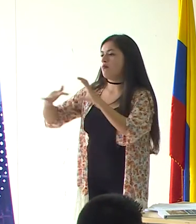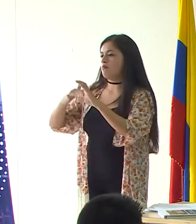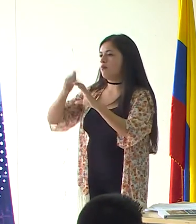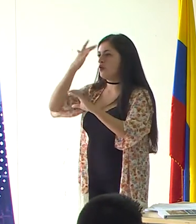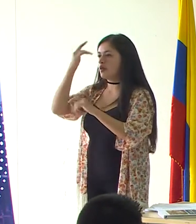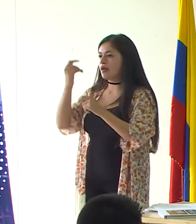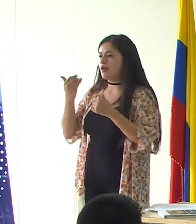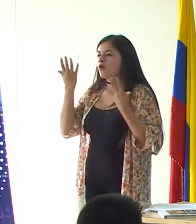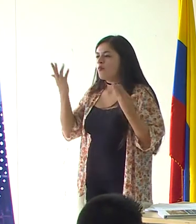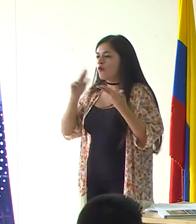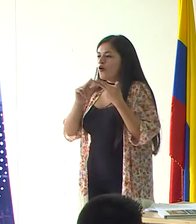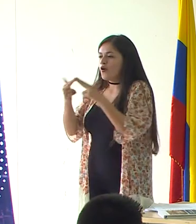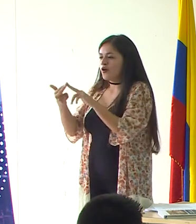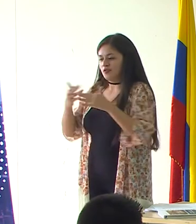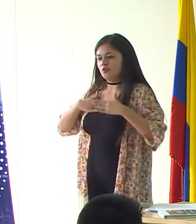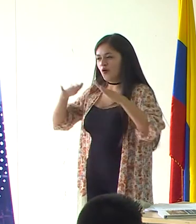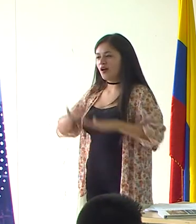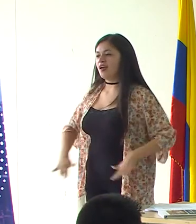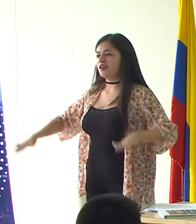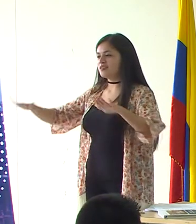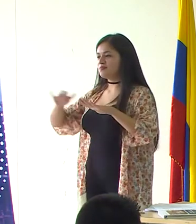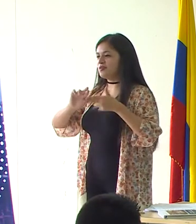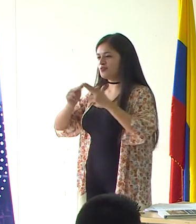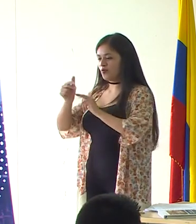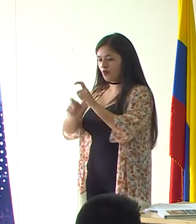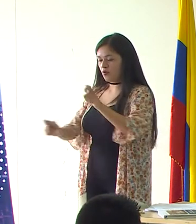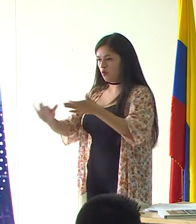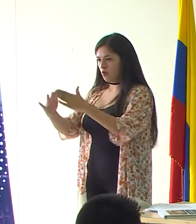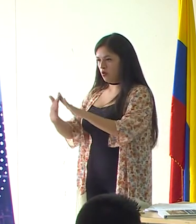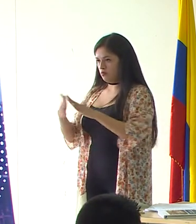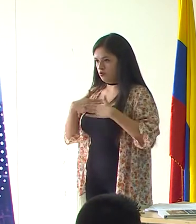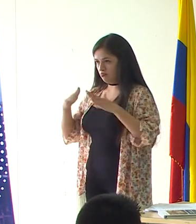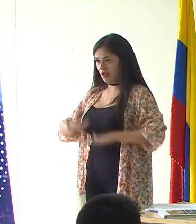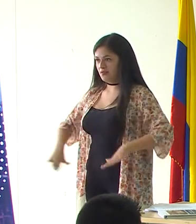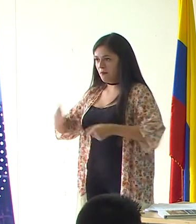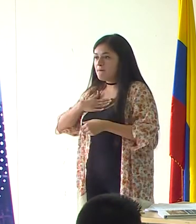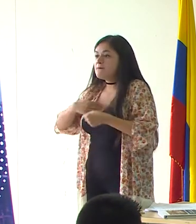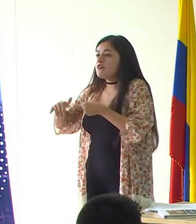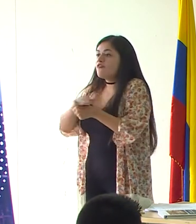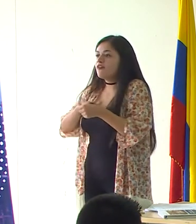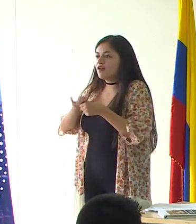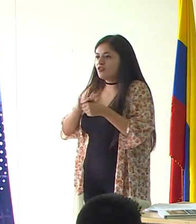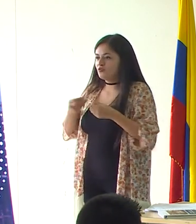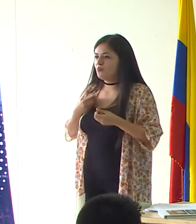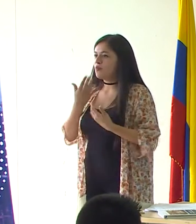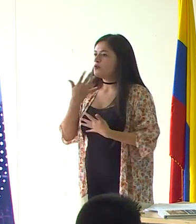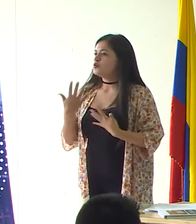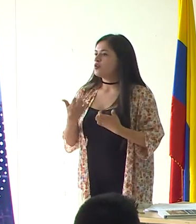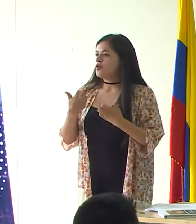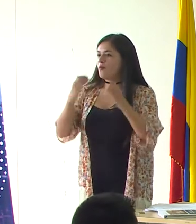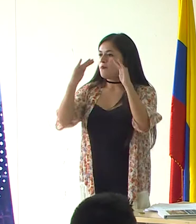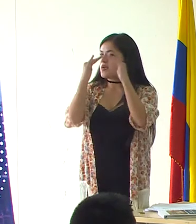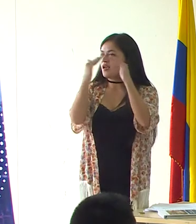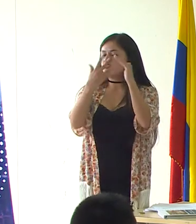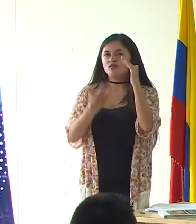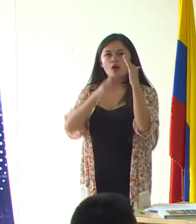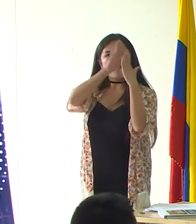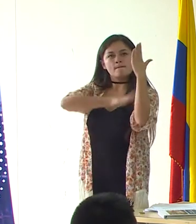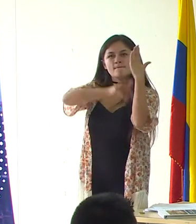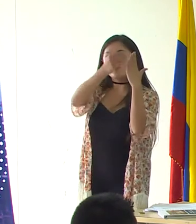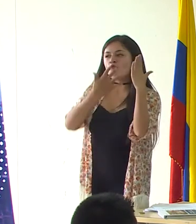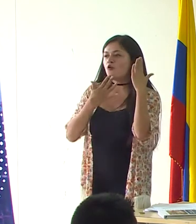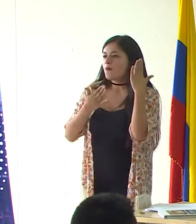y la esperanza de su entorno tener mis paredes como yo quiero en los colores que yo quiero